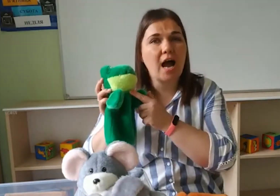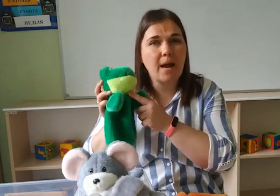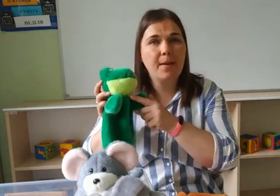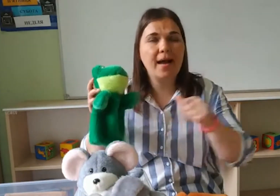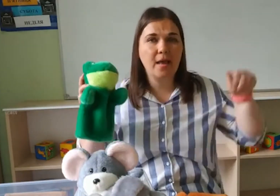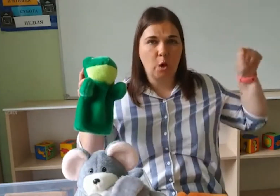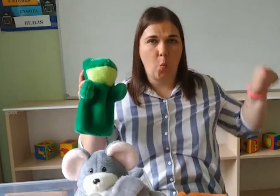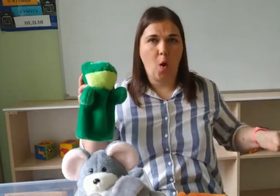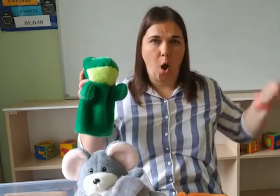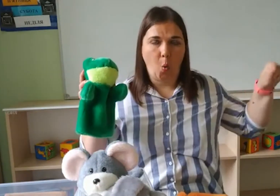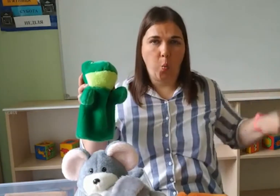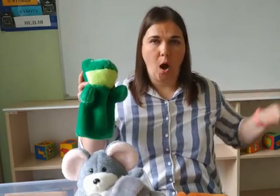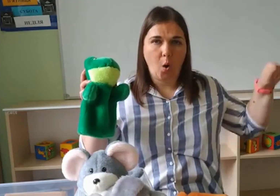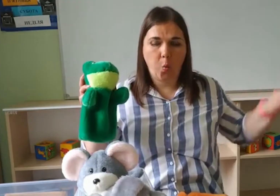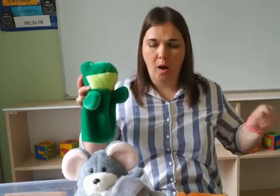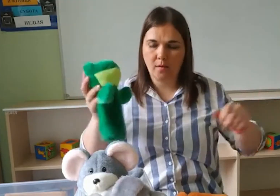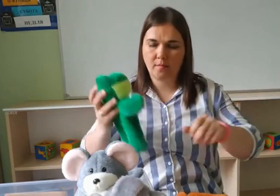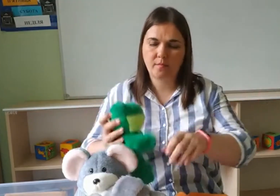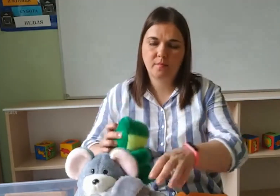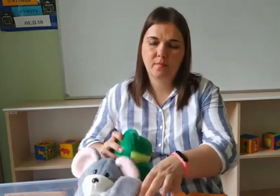Жаба. Ква-ква-ква.